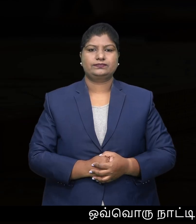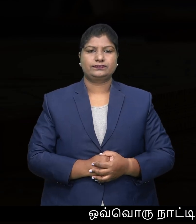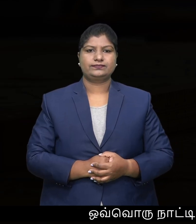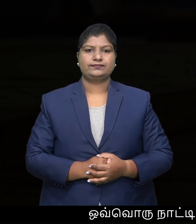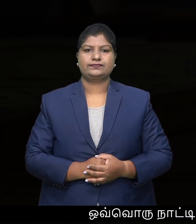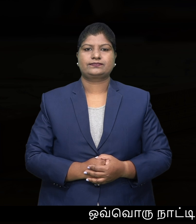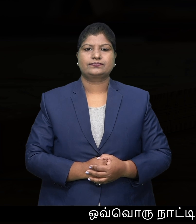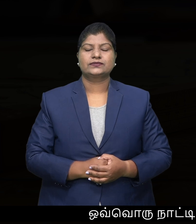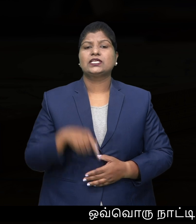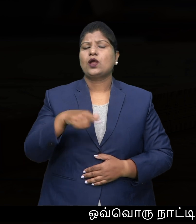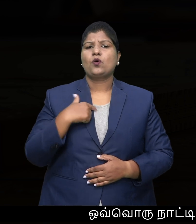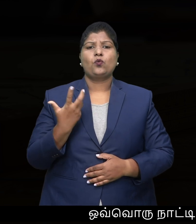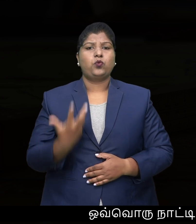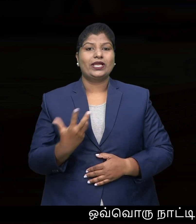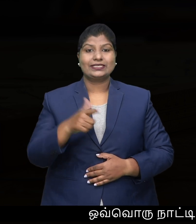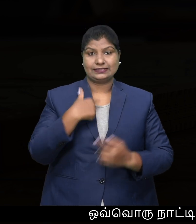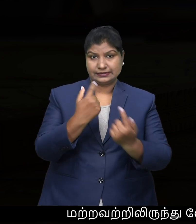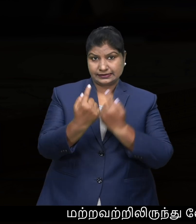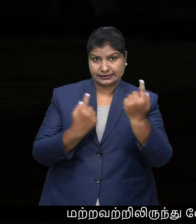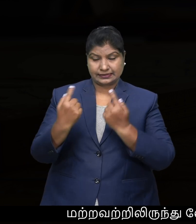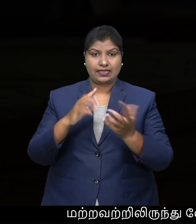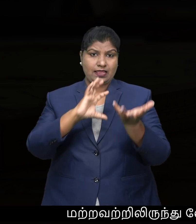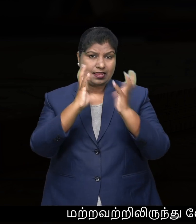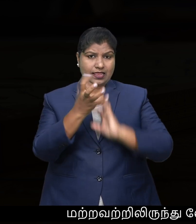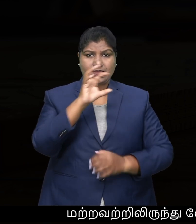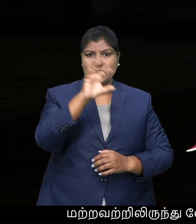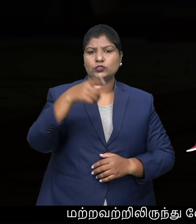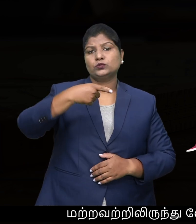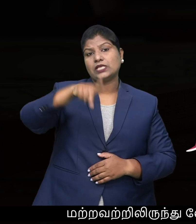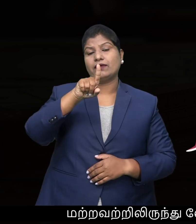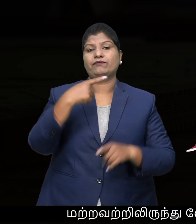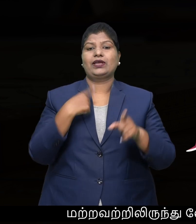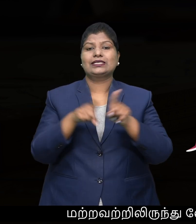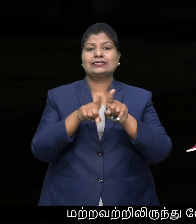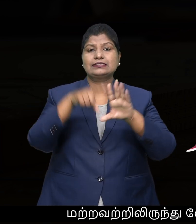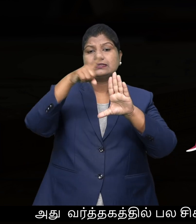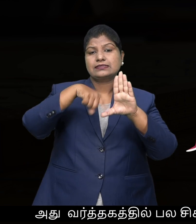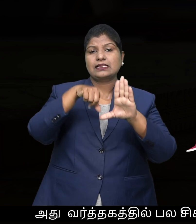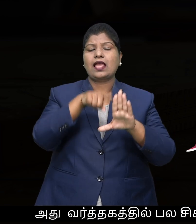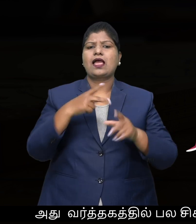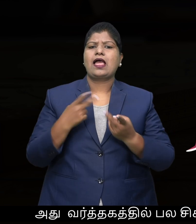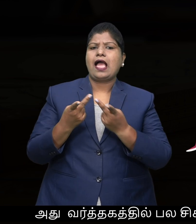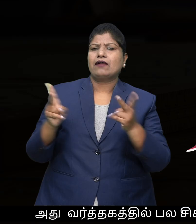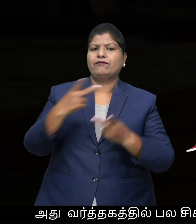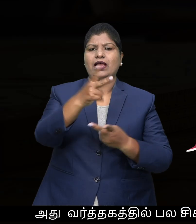ஒவ்வொரு நாட்டிற்கும் அதன் அளவு மற்றவற்றிலிருந்து வேறுபட்டது என்பதால் அது வர்த்தகத்தில்